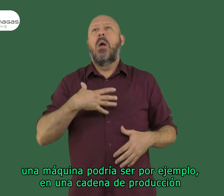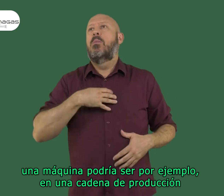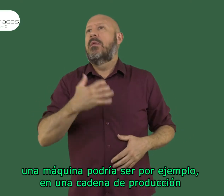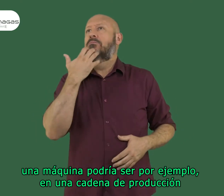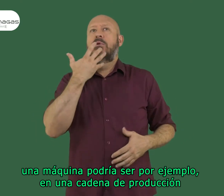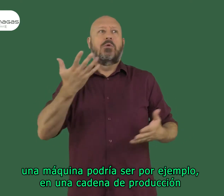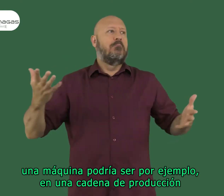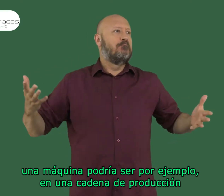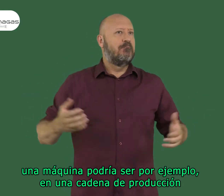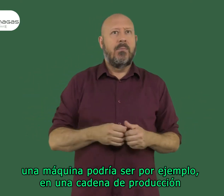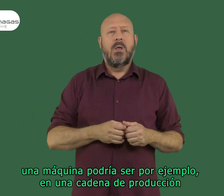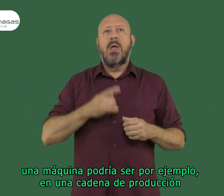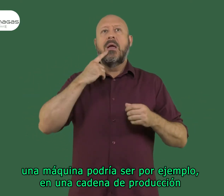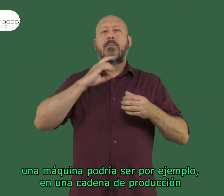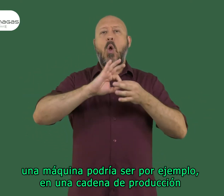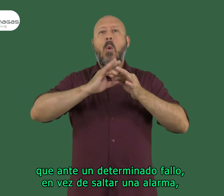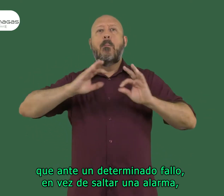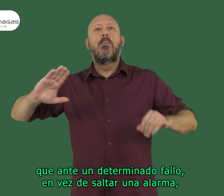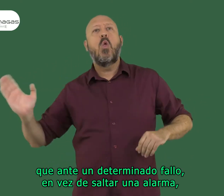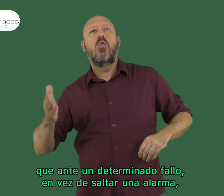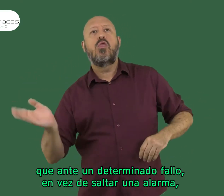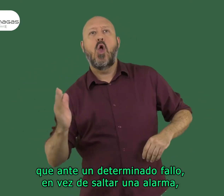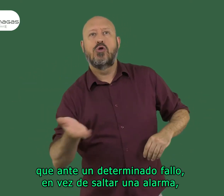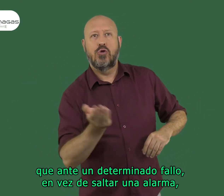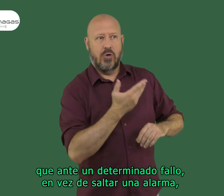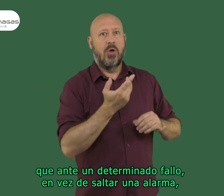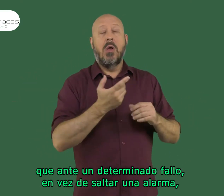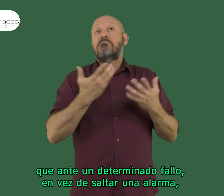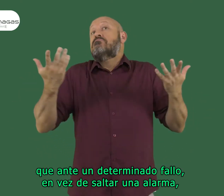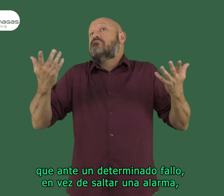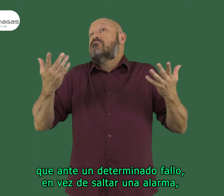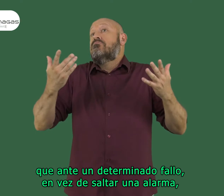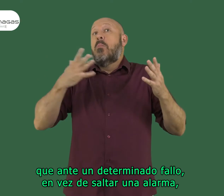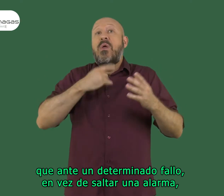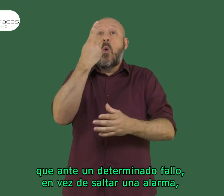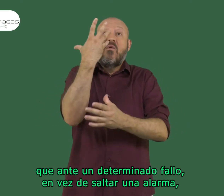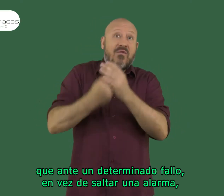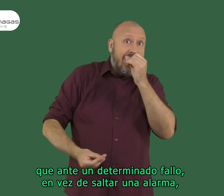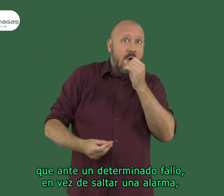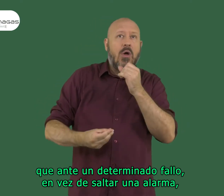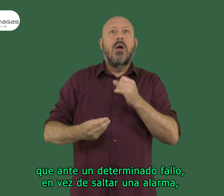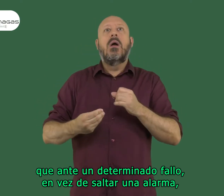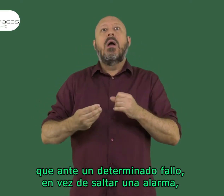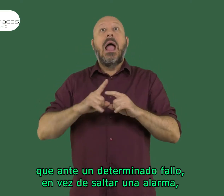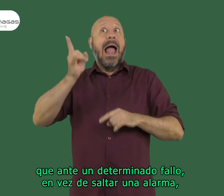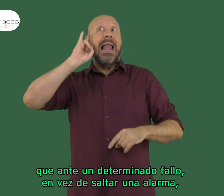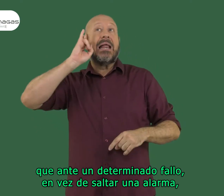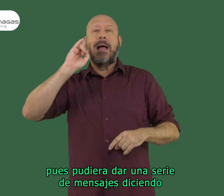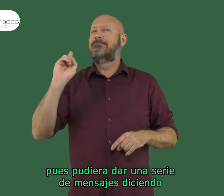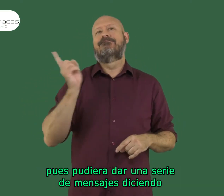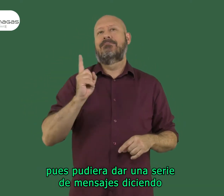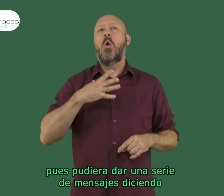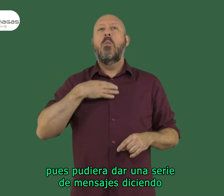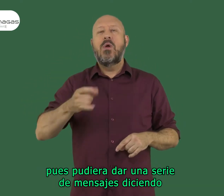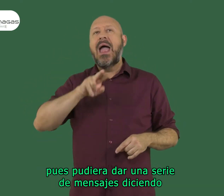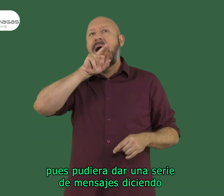por ejemplo, en una cadena de producción que ante un determinado fallo, en vez de saltar una alarma,